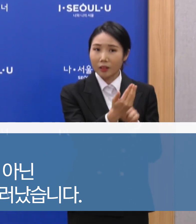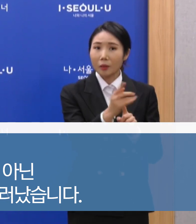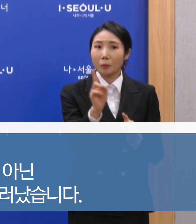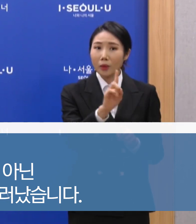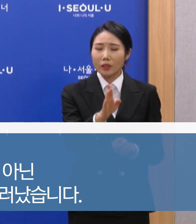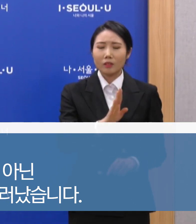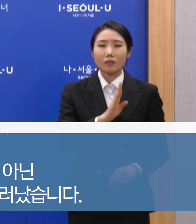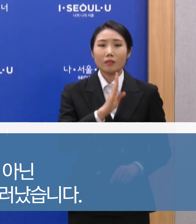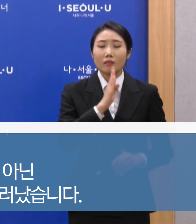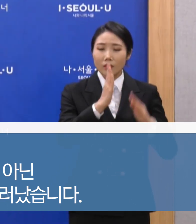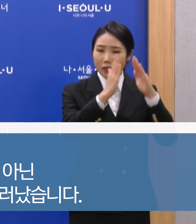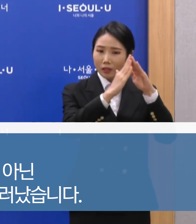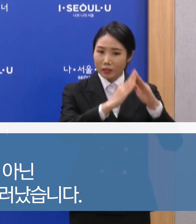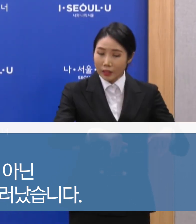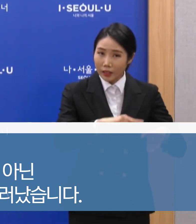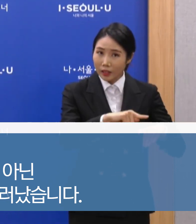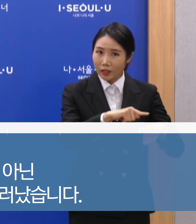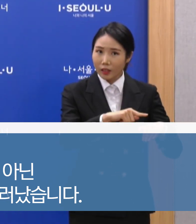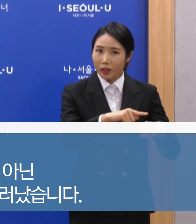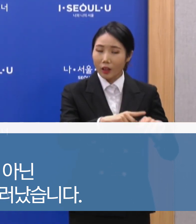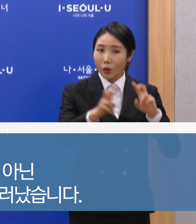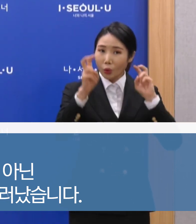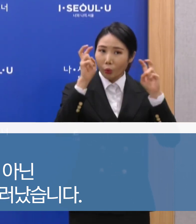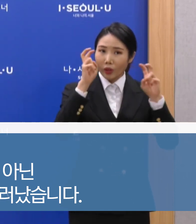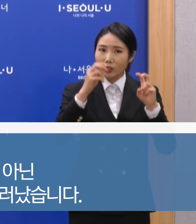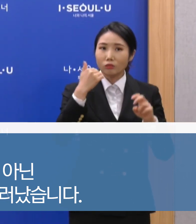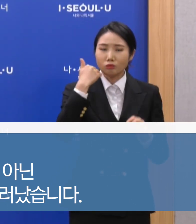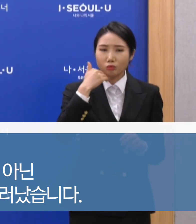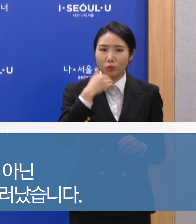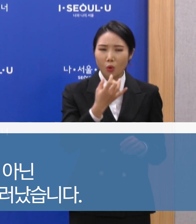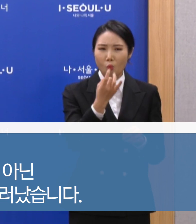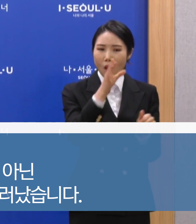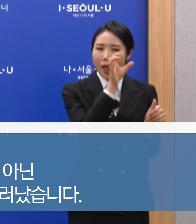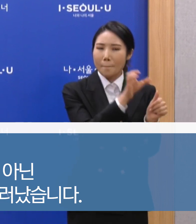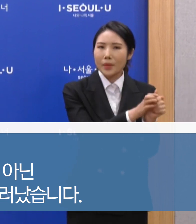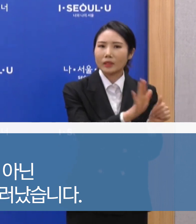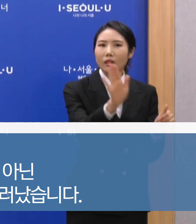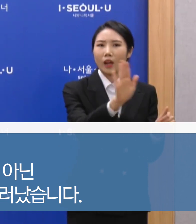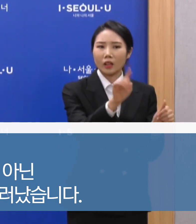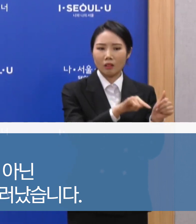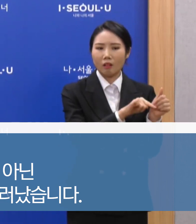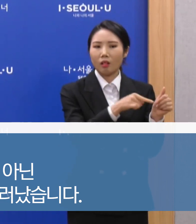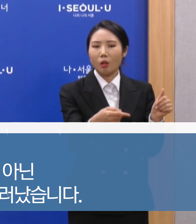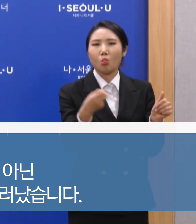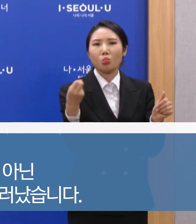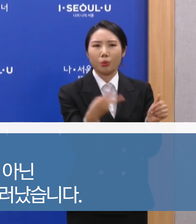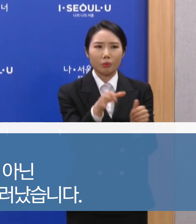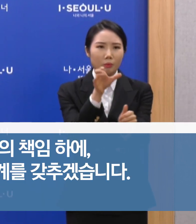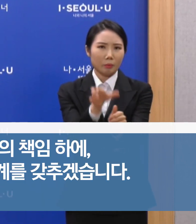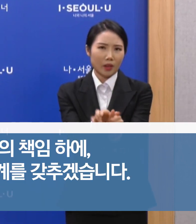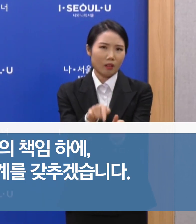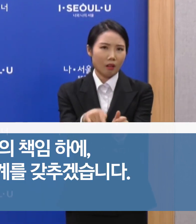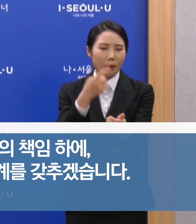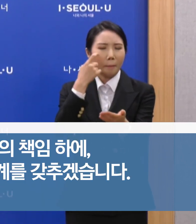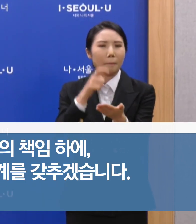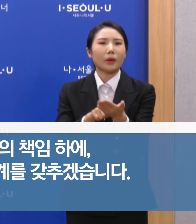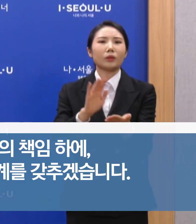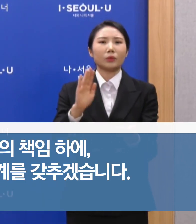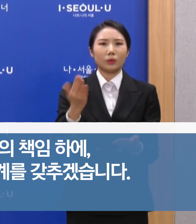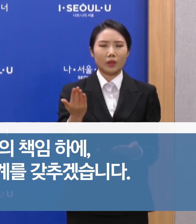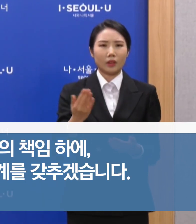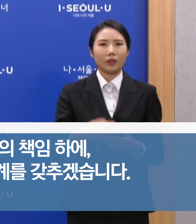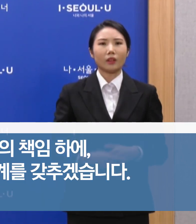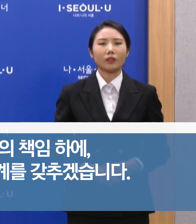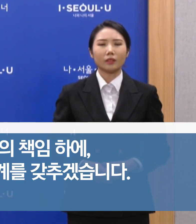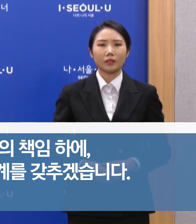맡은 업체는 원도급자가 아닌 불법으로 재하도급을 받은 업체로 드러났습니다. 서울시는 모든